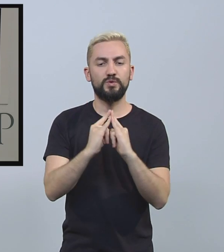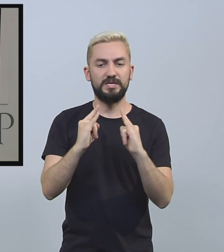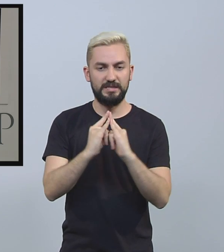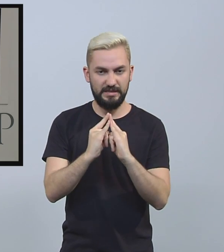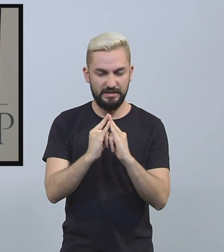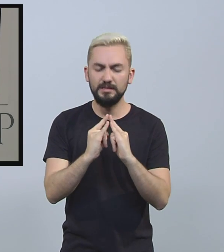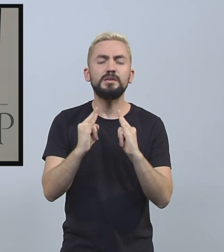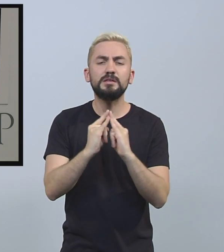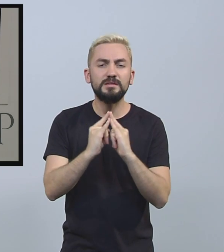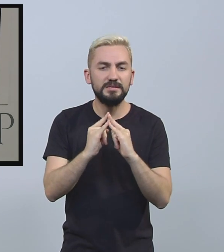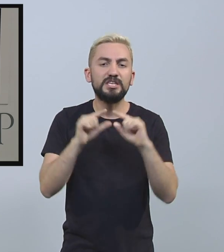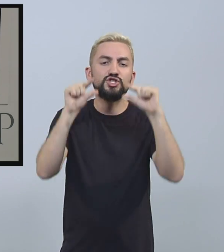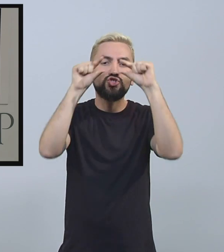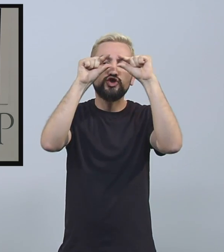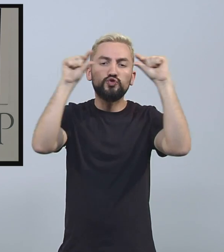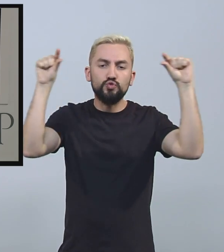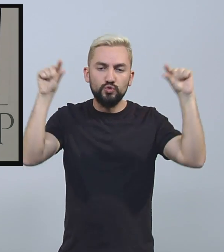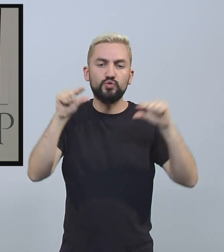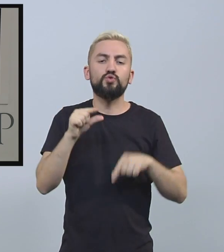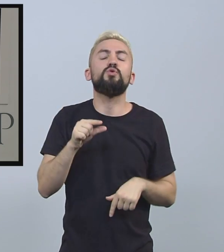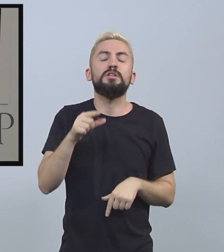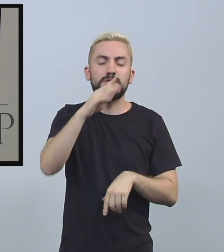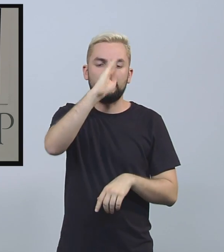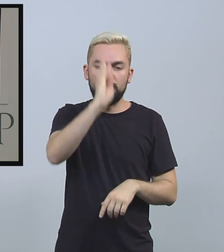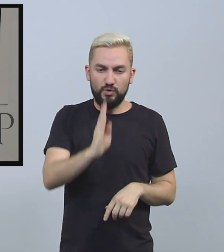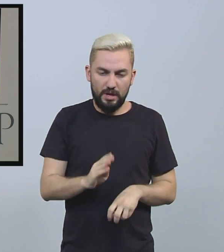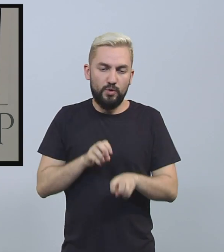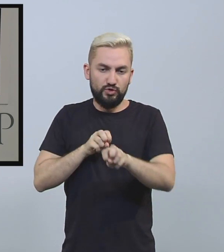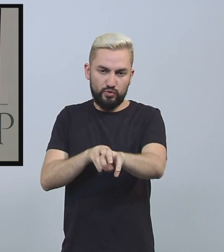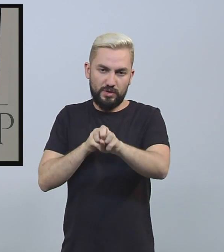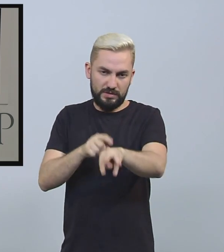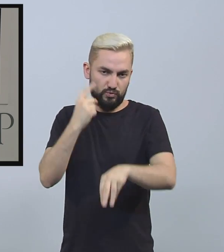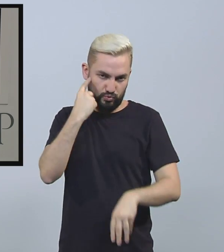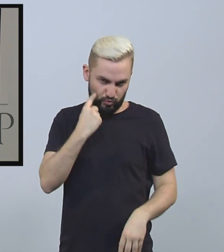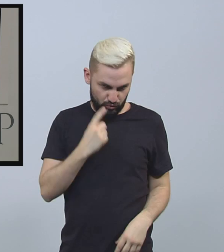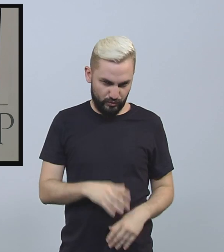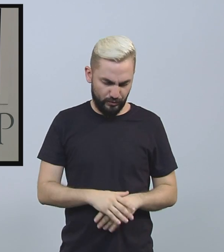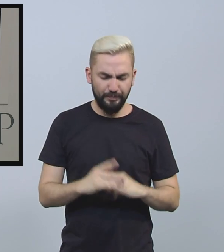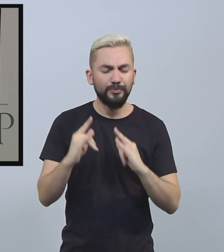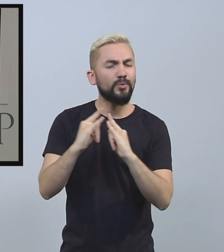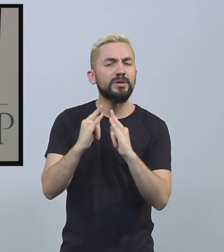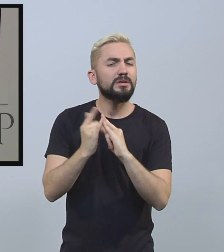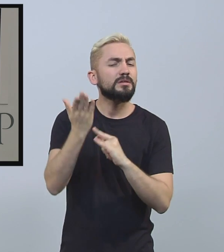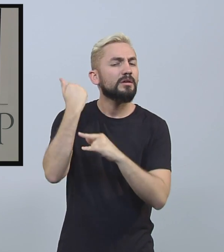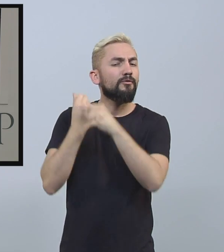do Instituto Nacional de Educação de Surdos. O INES foi fundado em